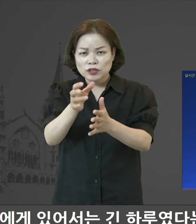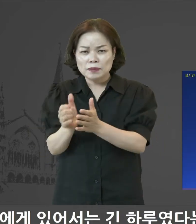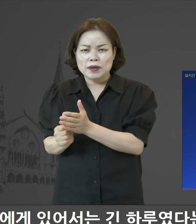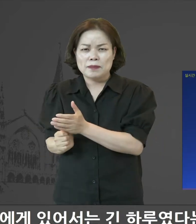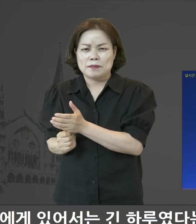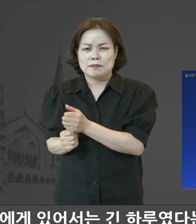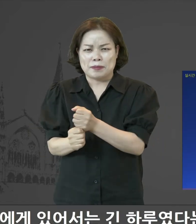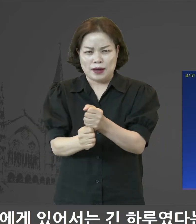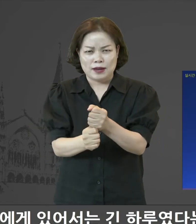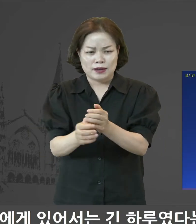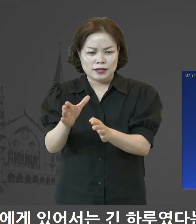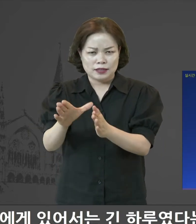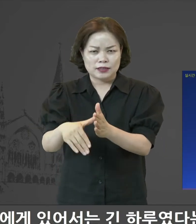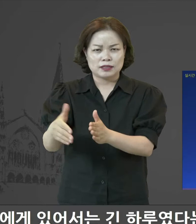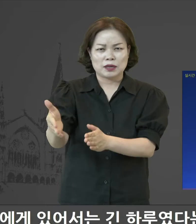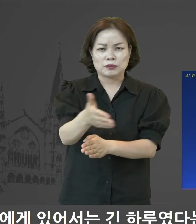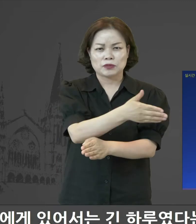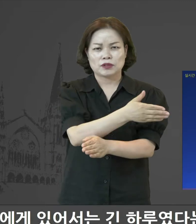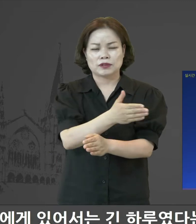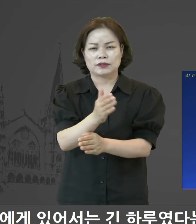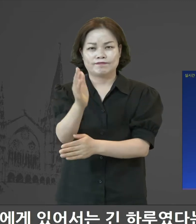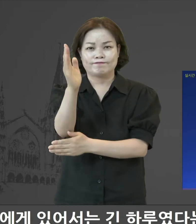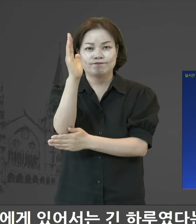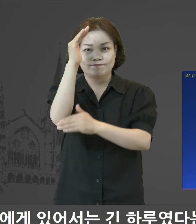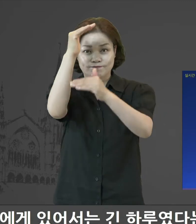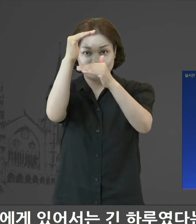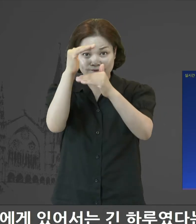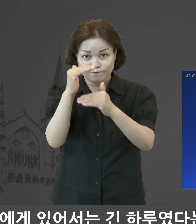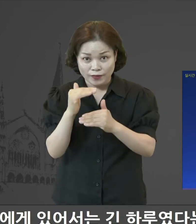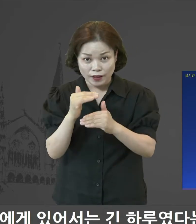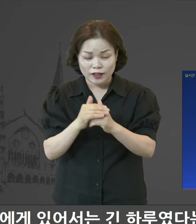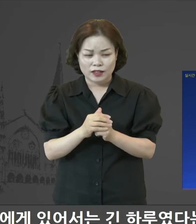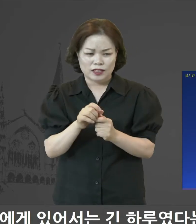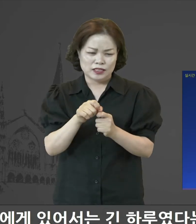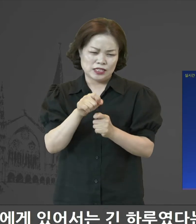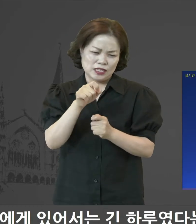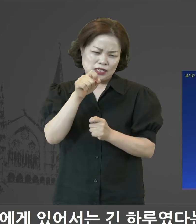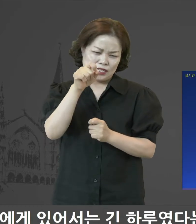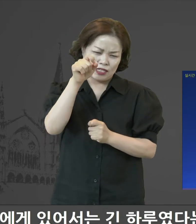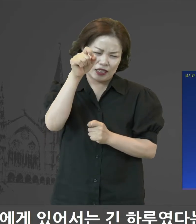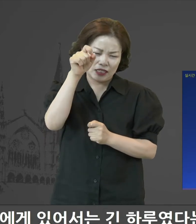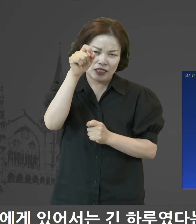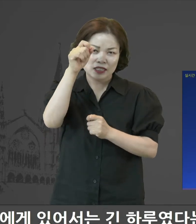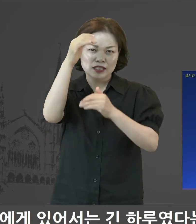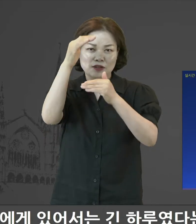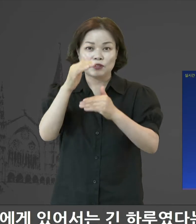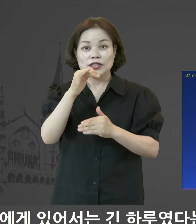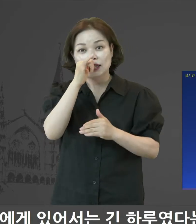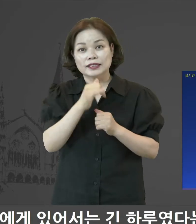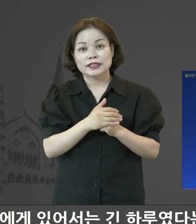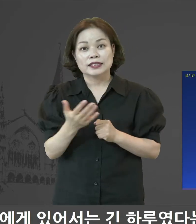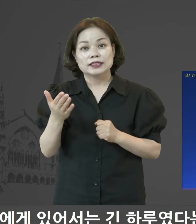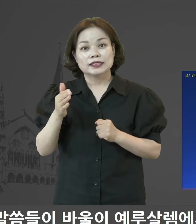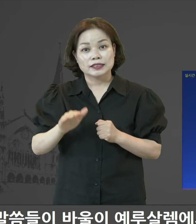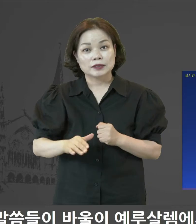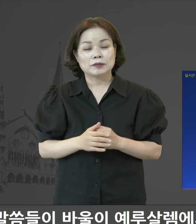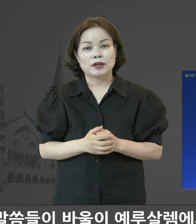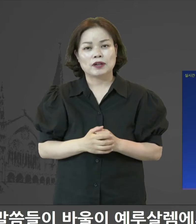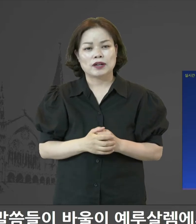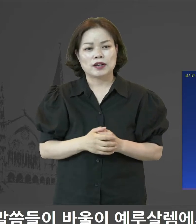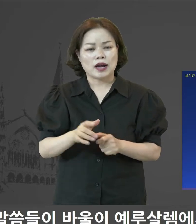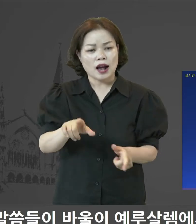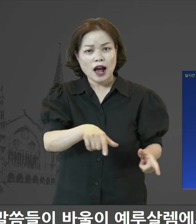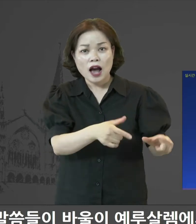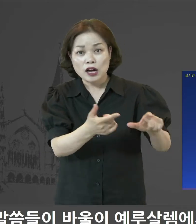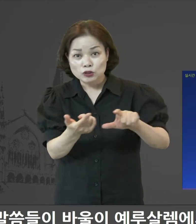붙들리면서 그때부터 시작된 이야기들인데 상당히 긴 지면 할애가 있었습니다. 하지만 이게 하루